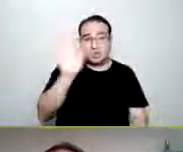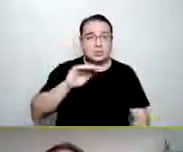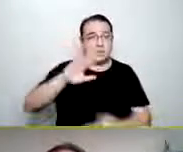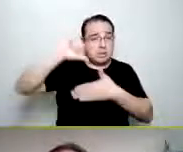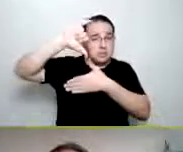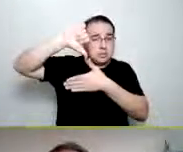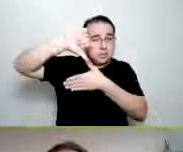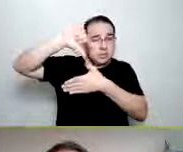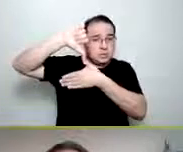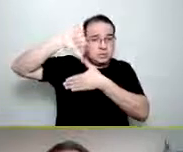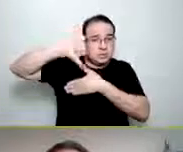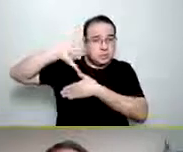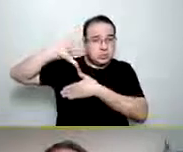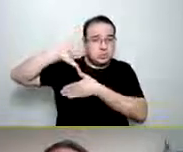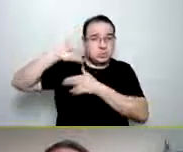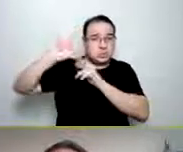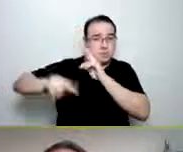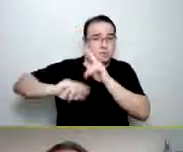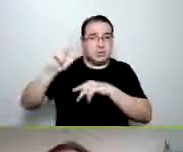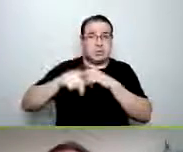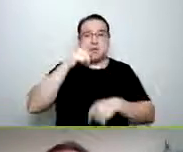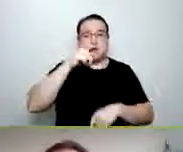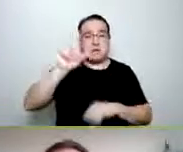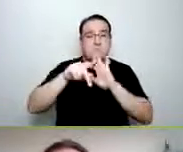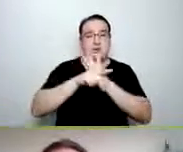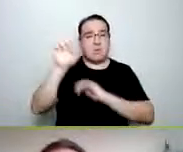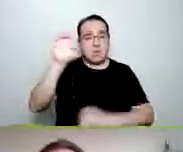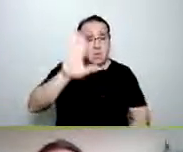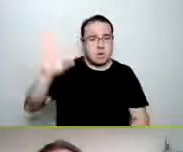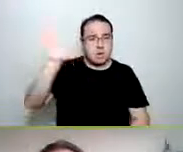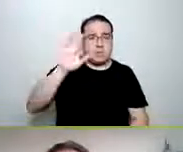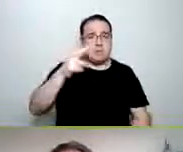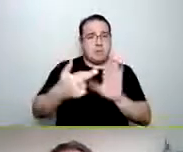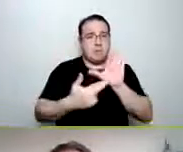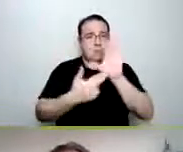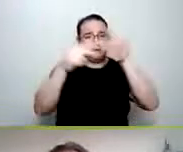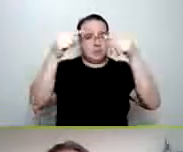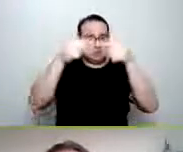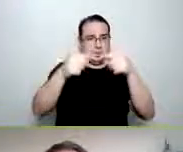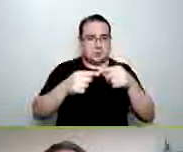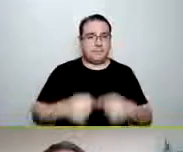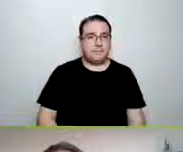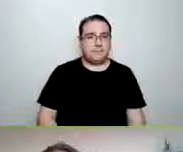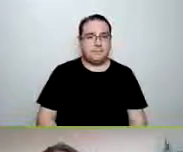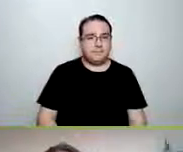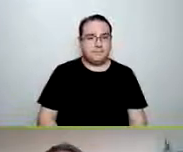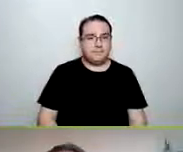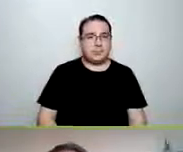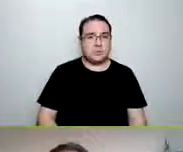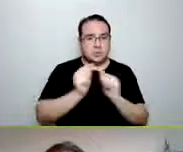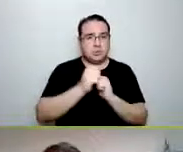são essas as diferentes línguas europeias que têm mais representatividade aqui no